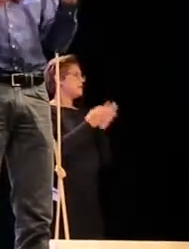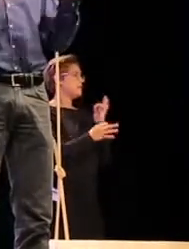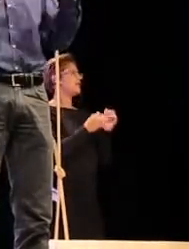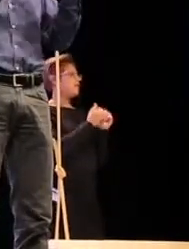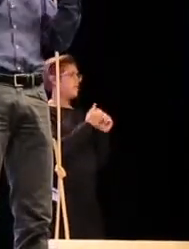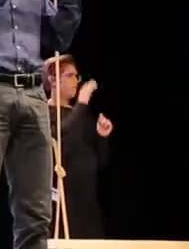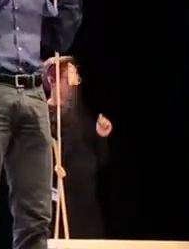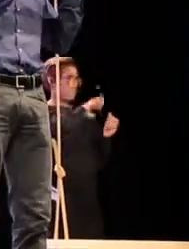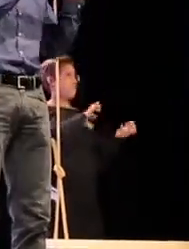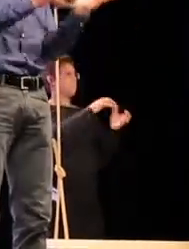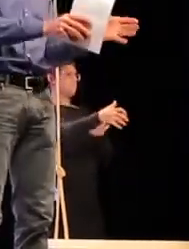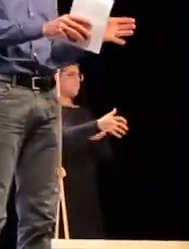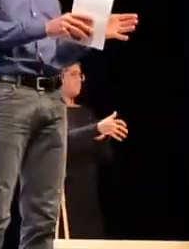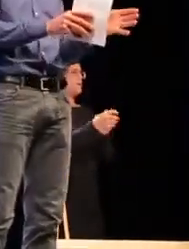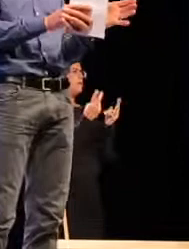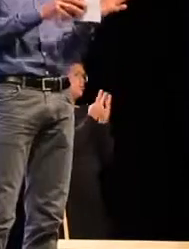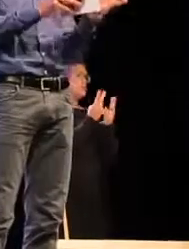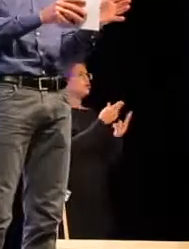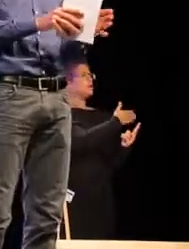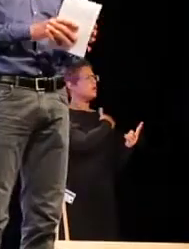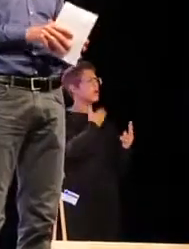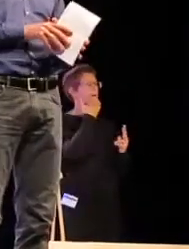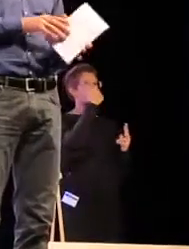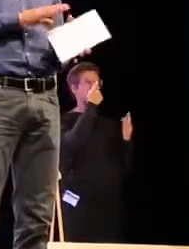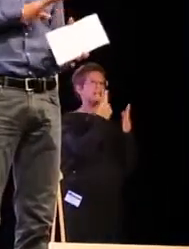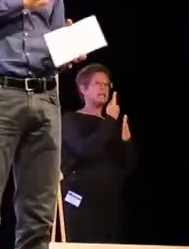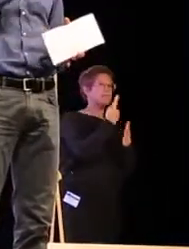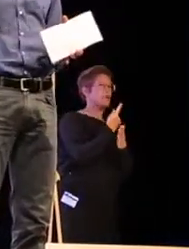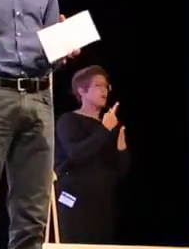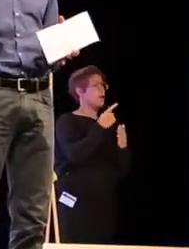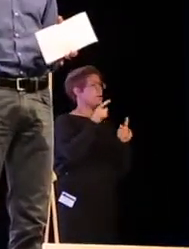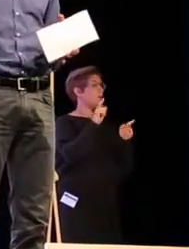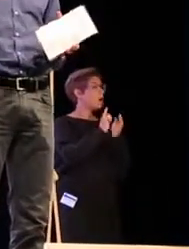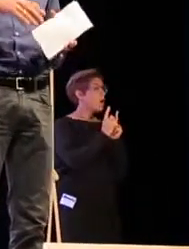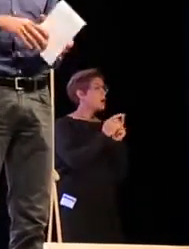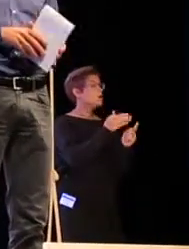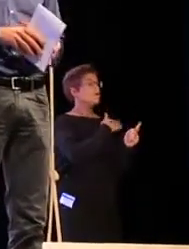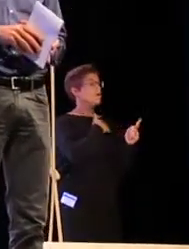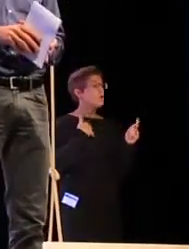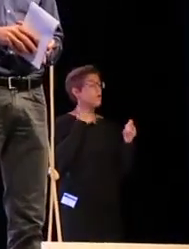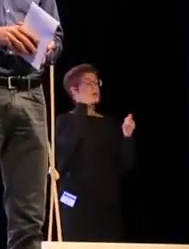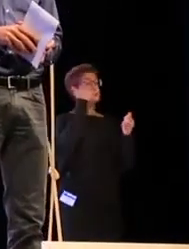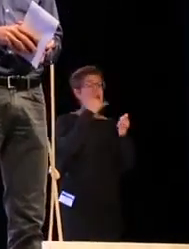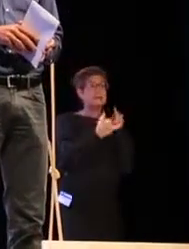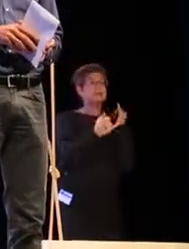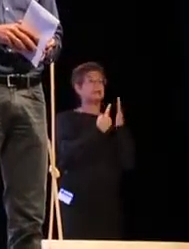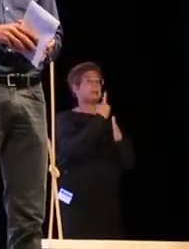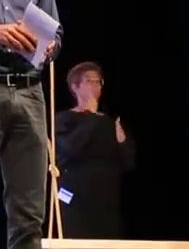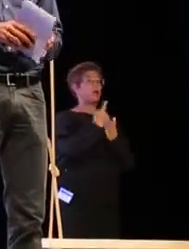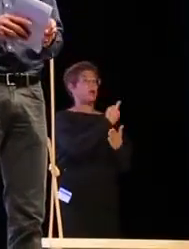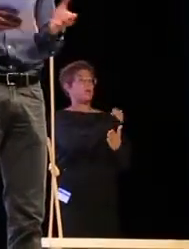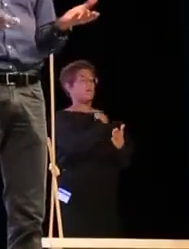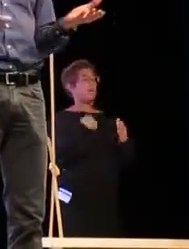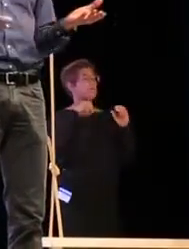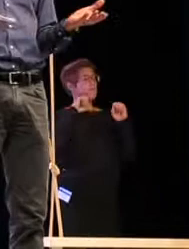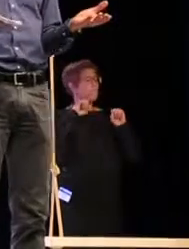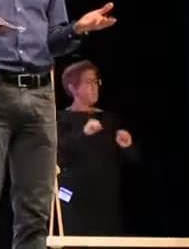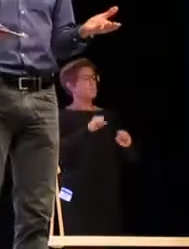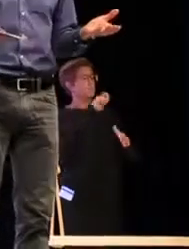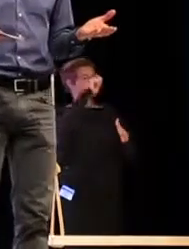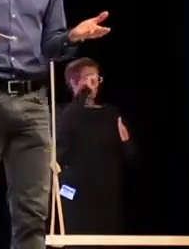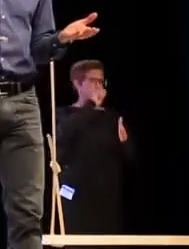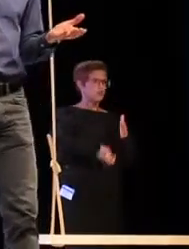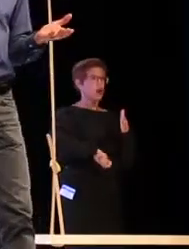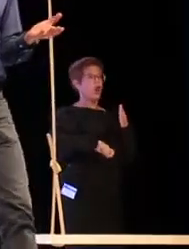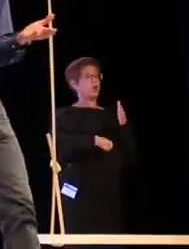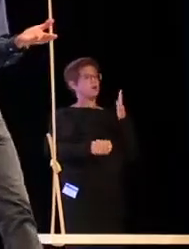möjlighet och möjligtvis vår sista möjlighet att klara av att verkligen starta en process mot en hållbar framtid. Och därför så tycker